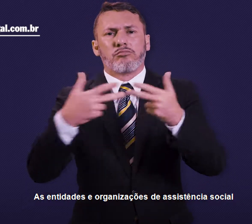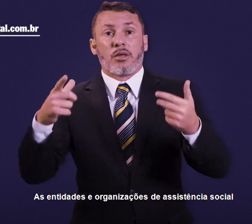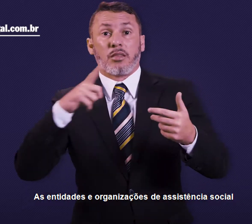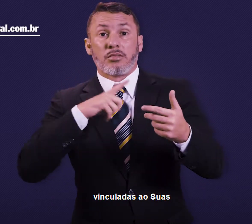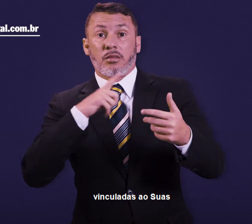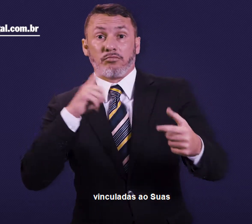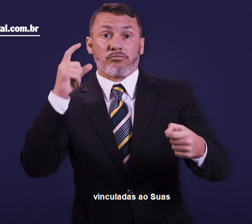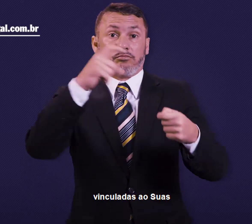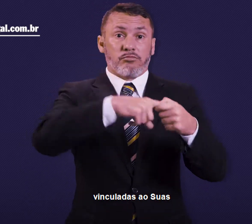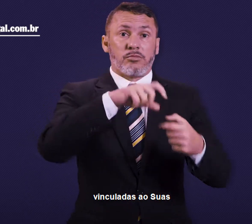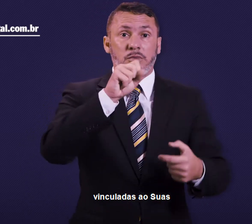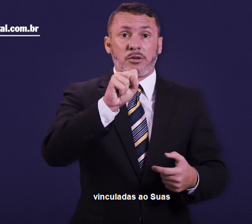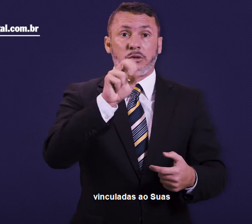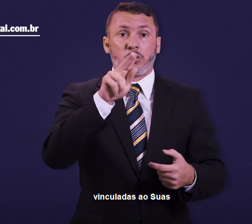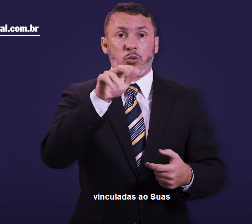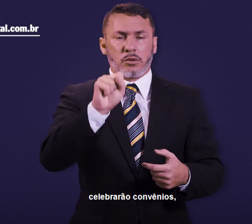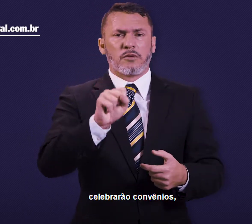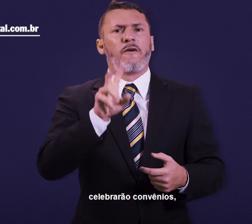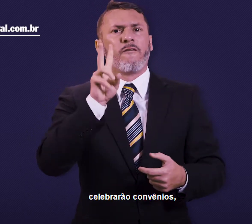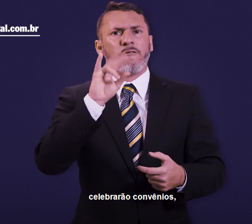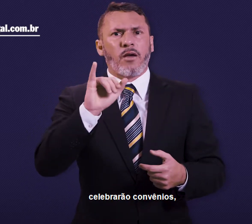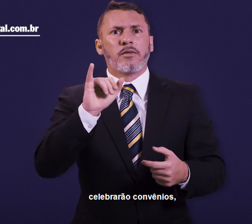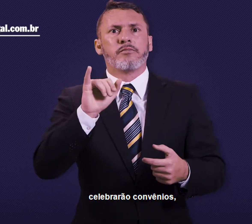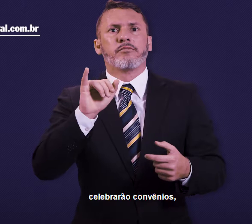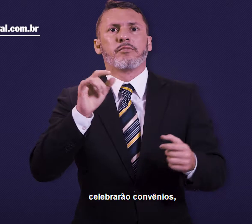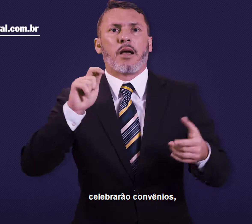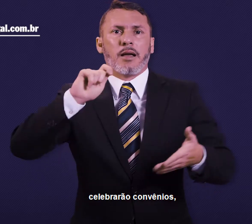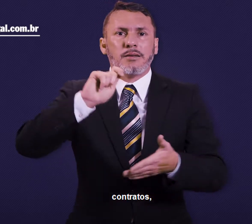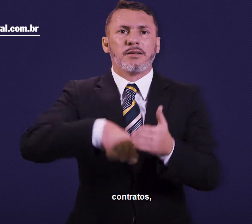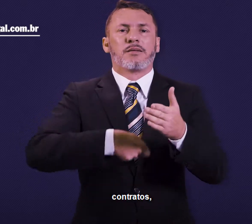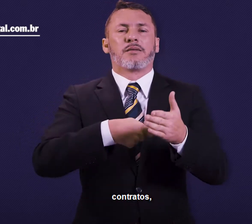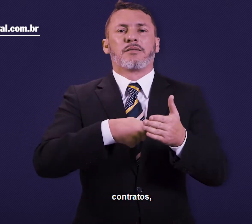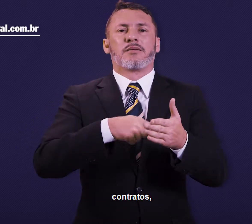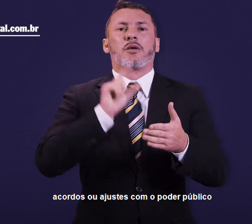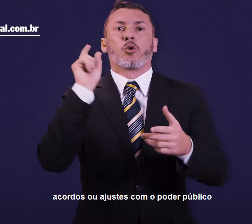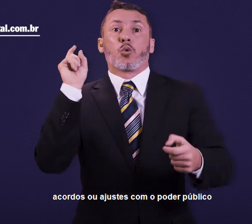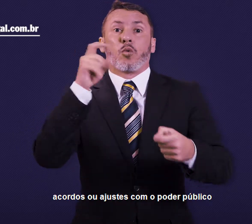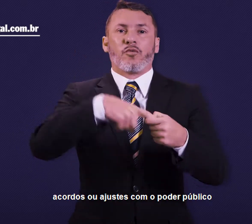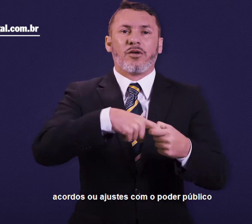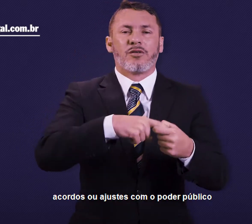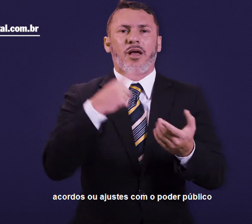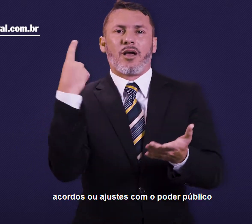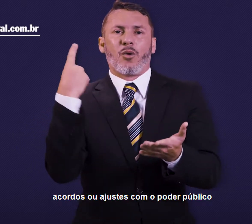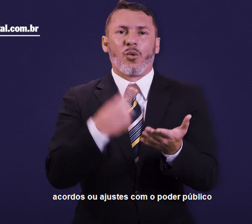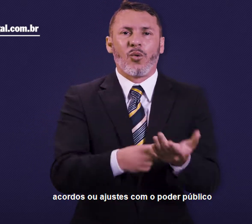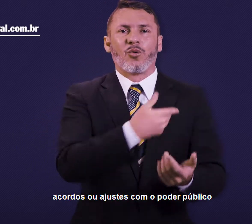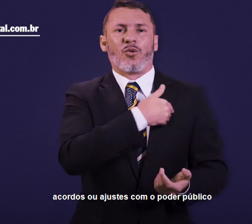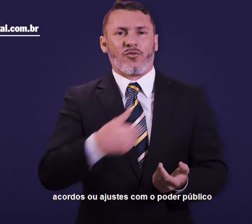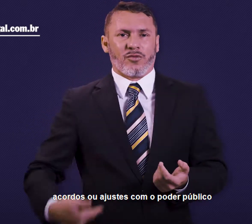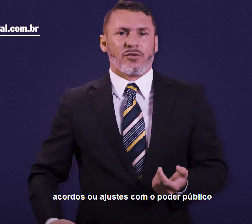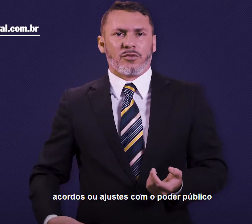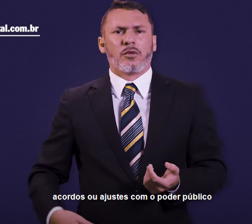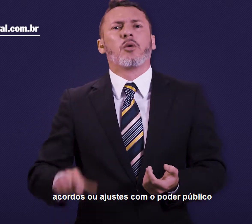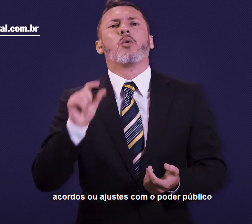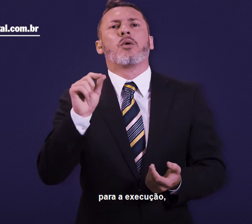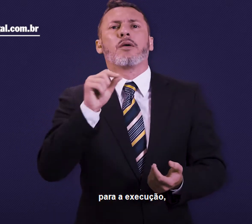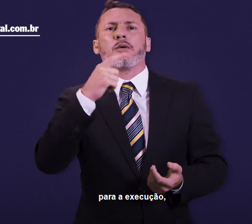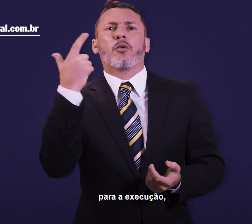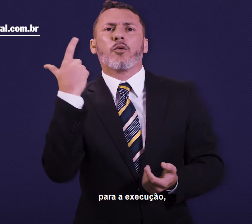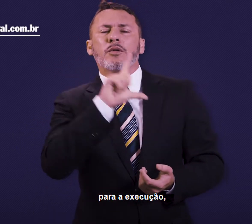social vinculadas ao SUAS celebrarão convênios, contratos, acordos ou ajustes com o poder público para a